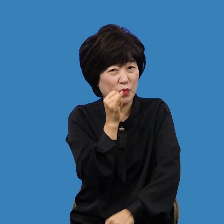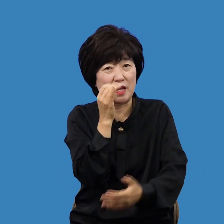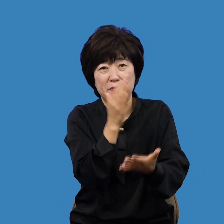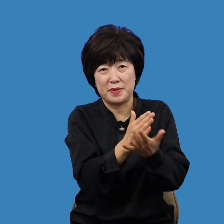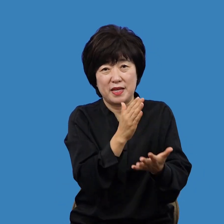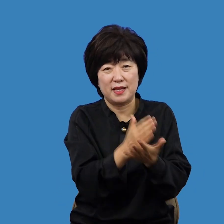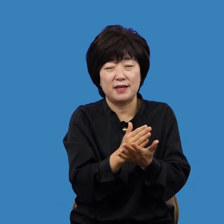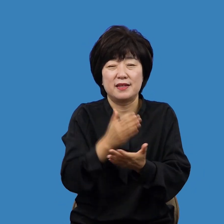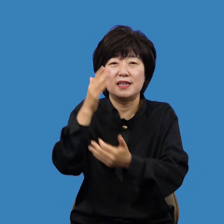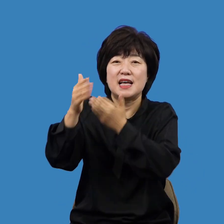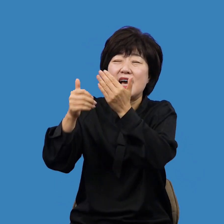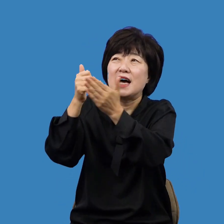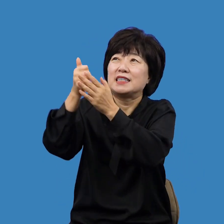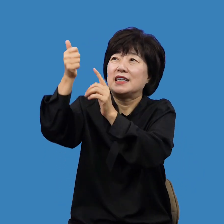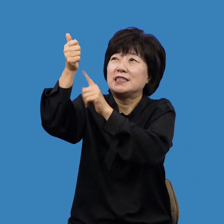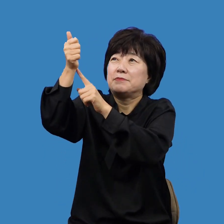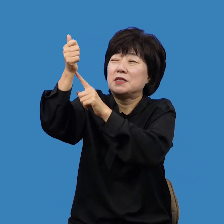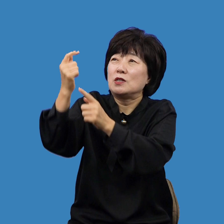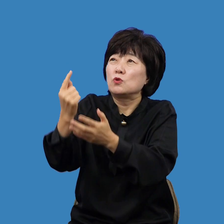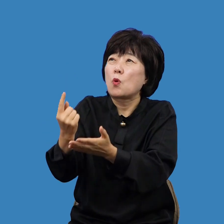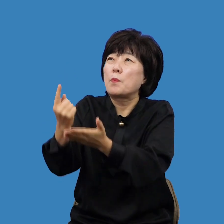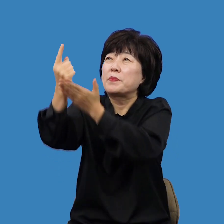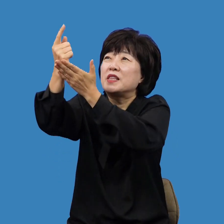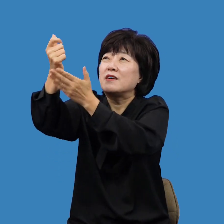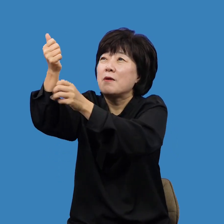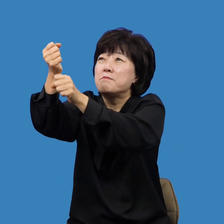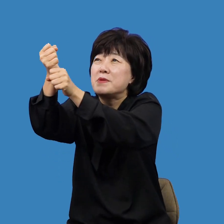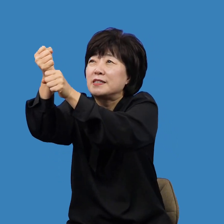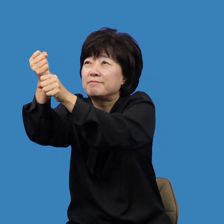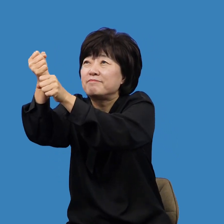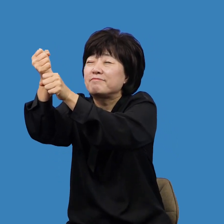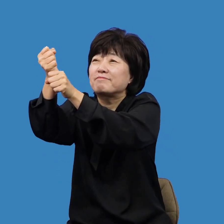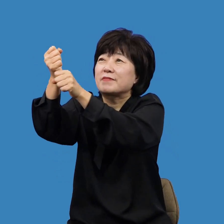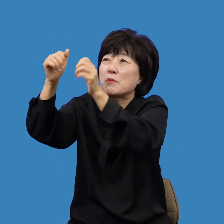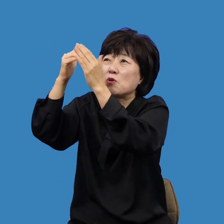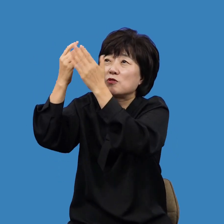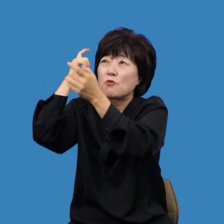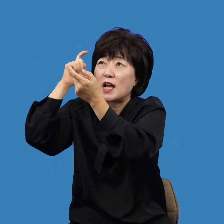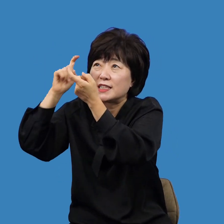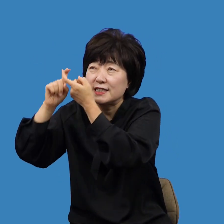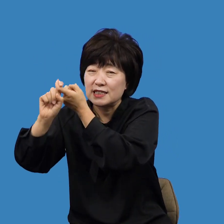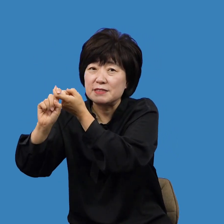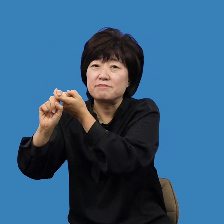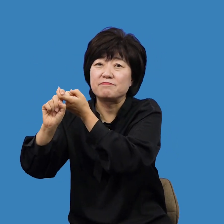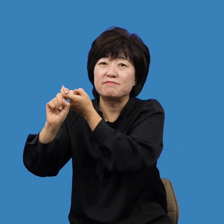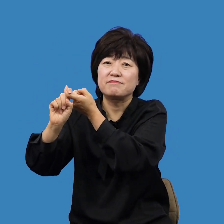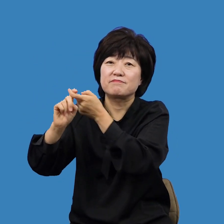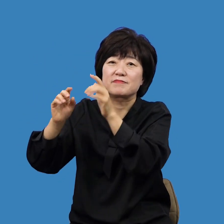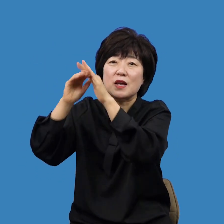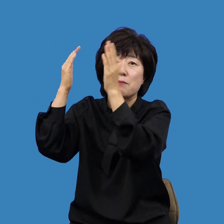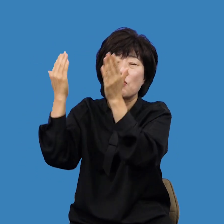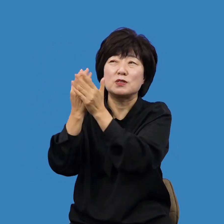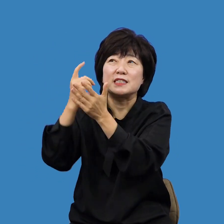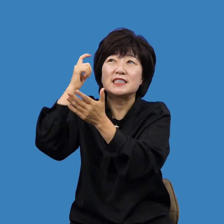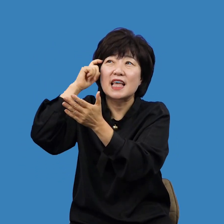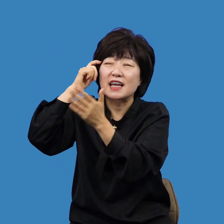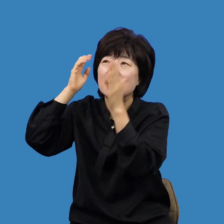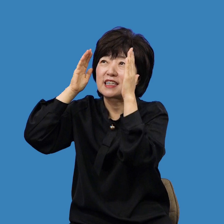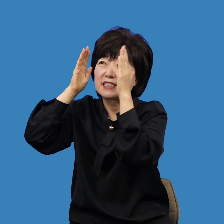그냥 하나님을 높이는 것에 여러분의 모든 관심과 여러분의 모든